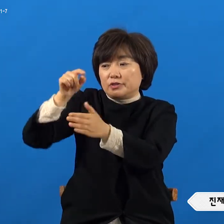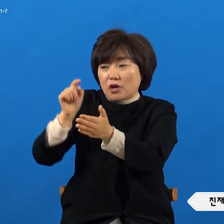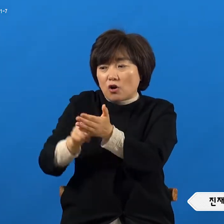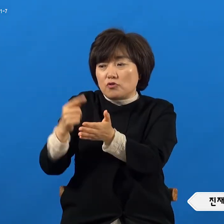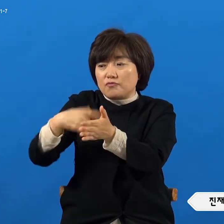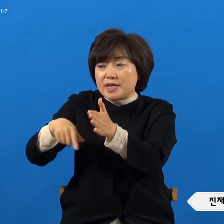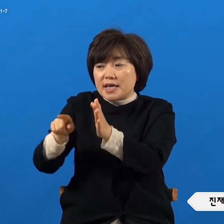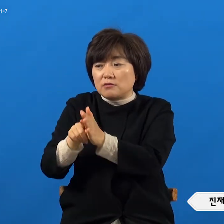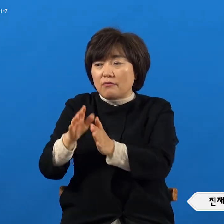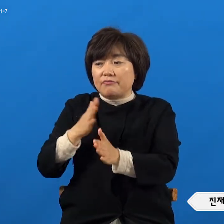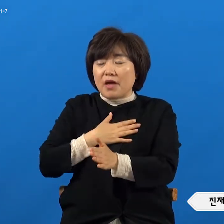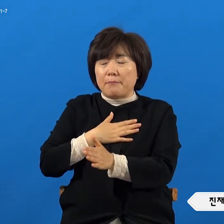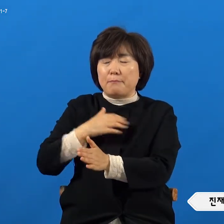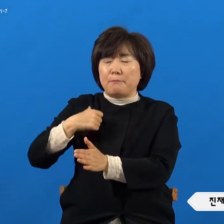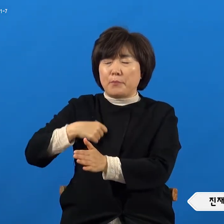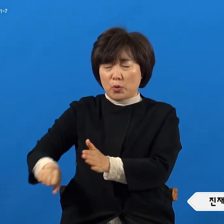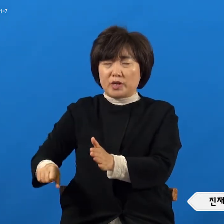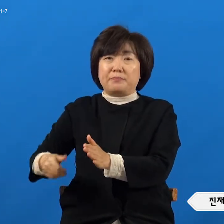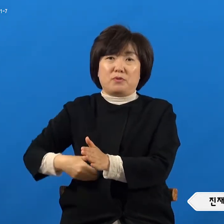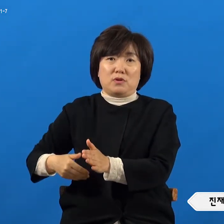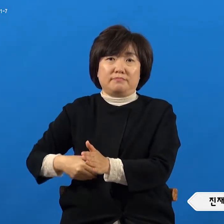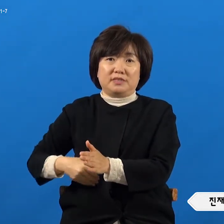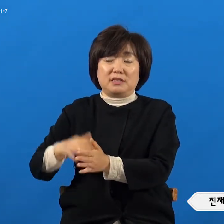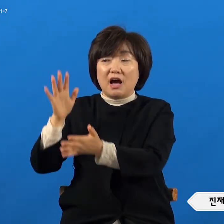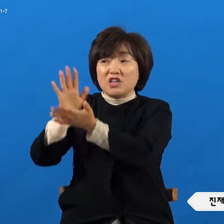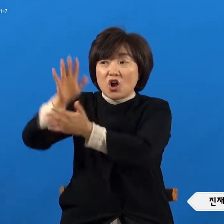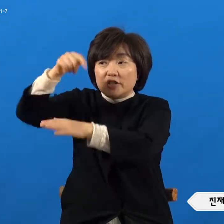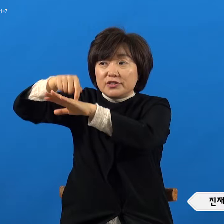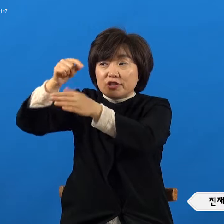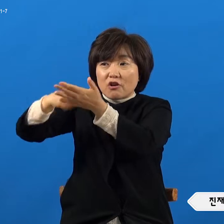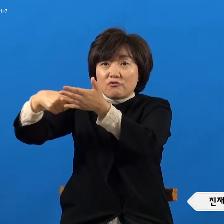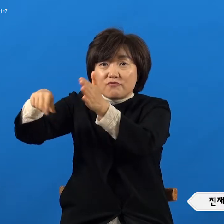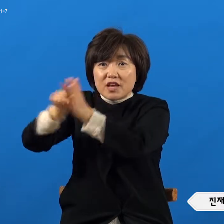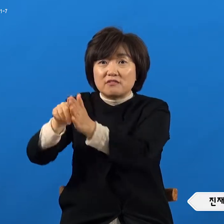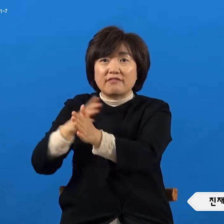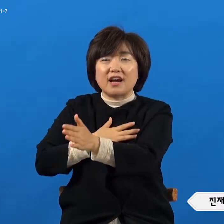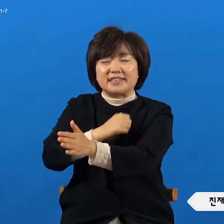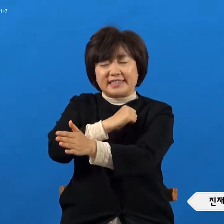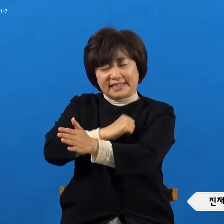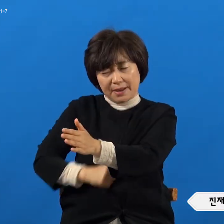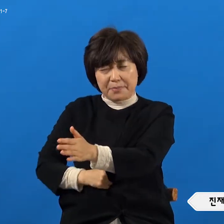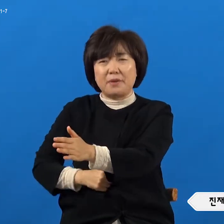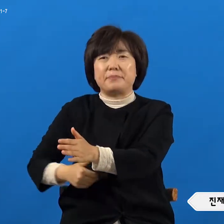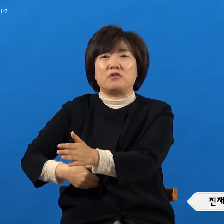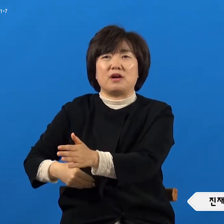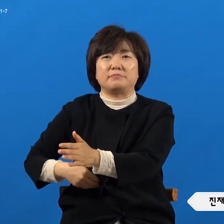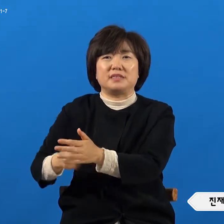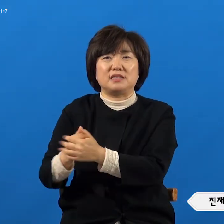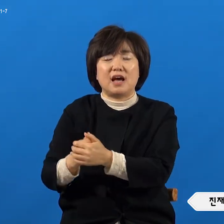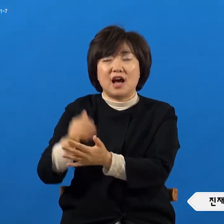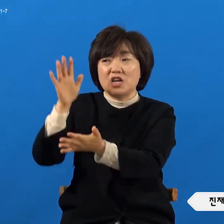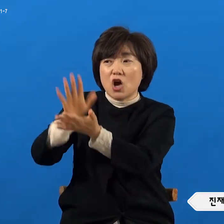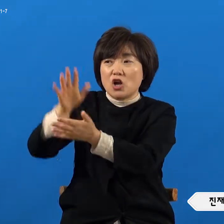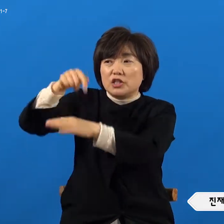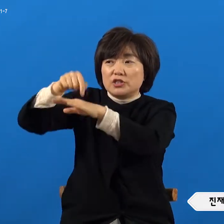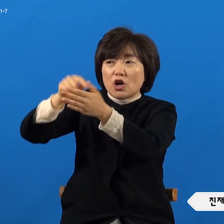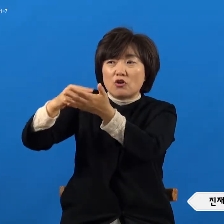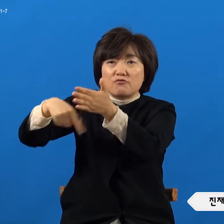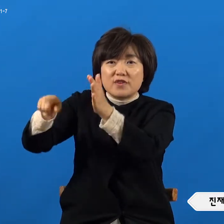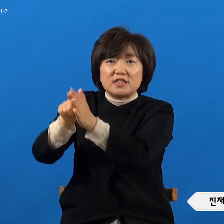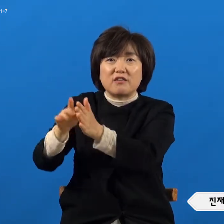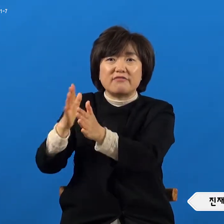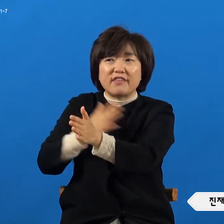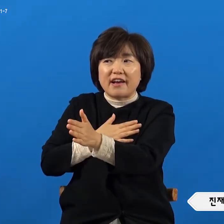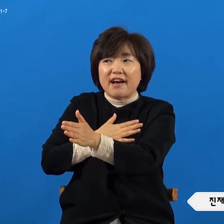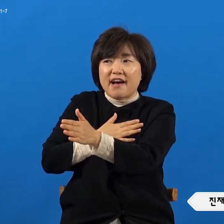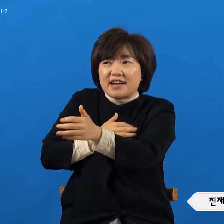포기해야 되는 것이 있습니다. 열정을 위해선 감수해야 되는 것이 있습니다. 열정을 위해선 극복해야 되는